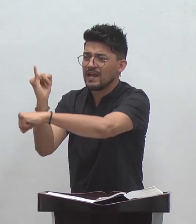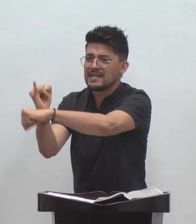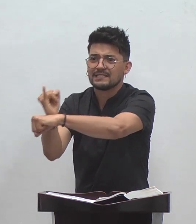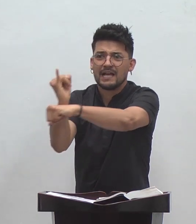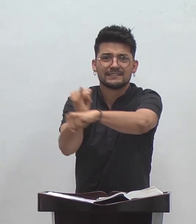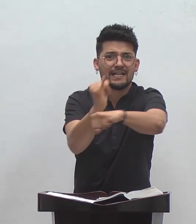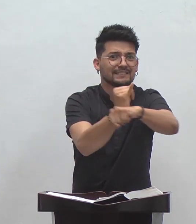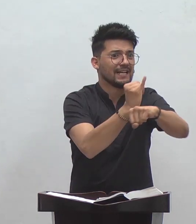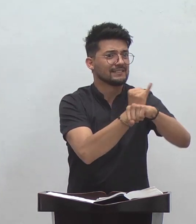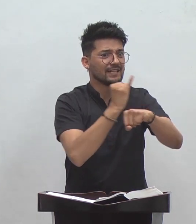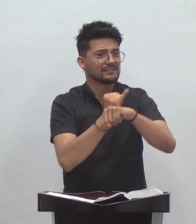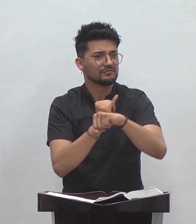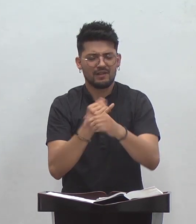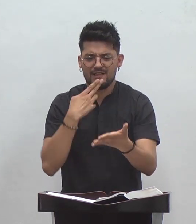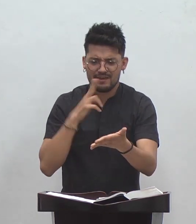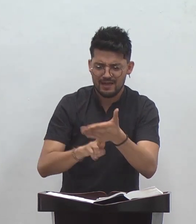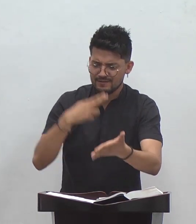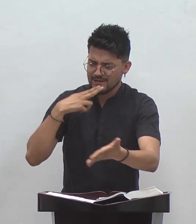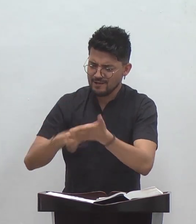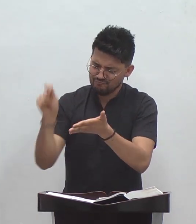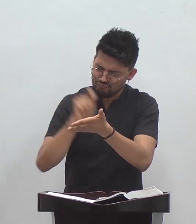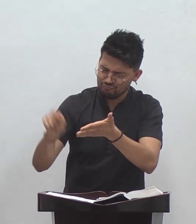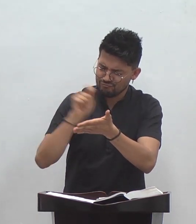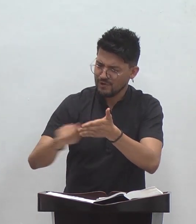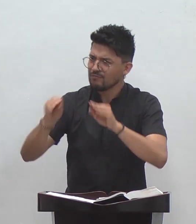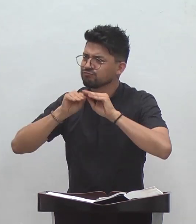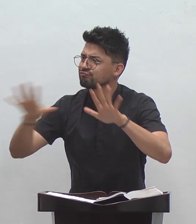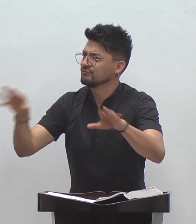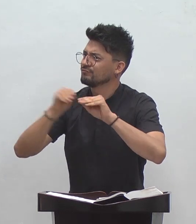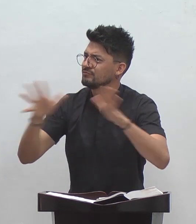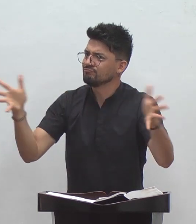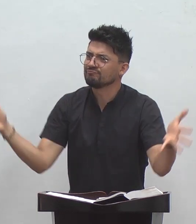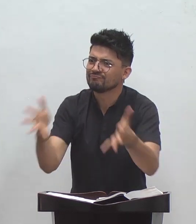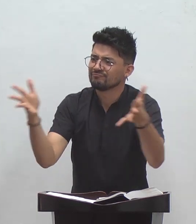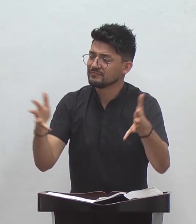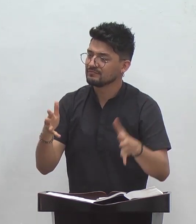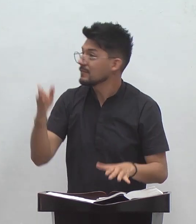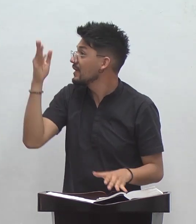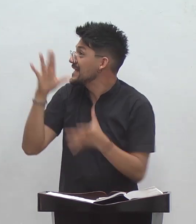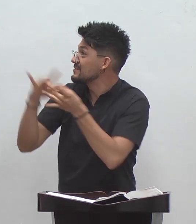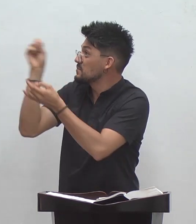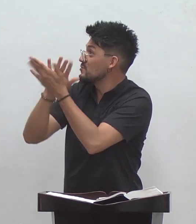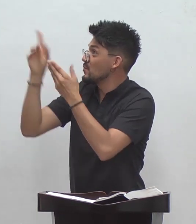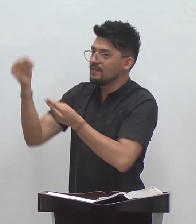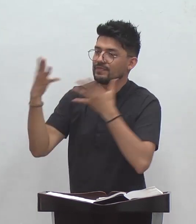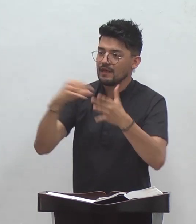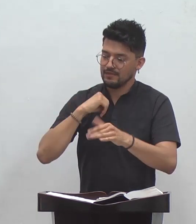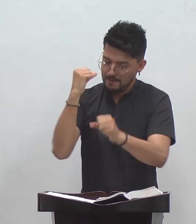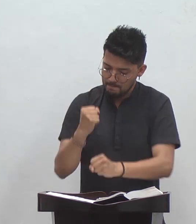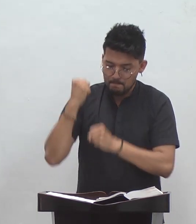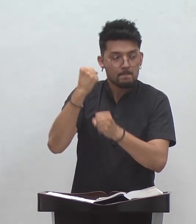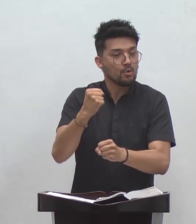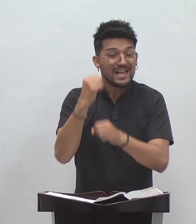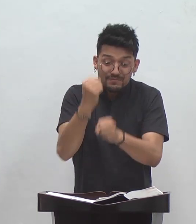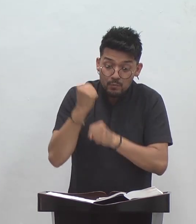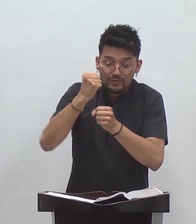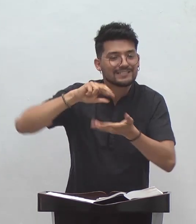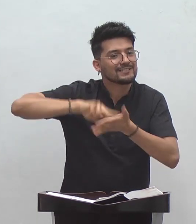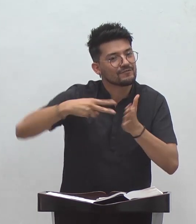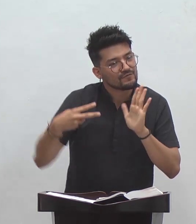predicar, fundar iglesias, escribir cartas a esas iglesias y edificar la obra. El mismo Espíritu Santo de